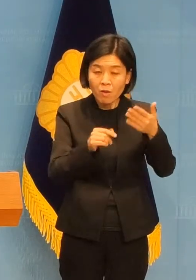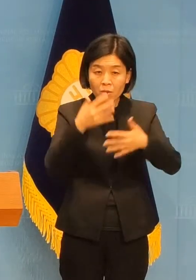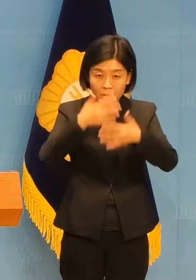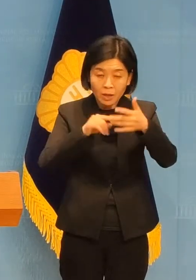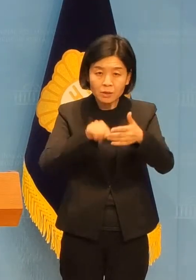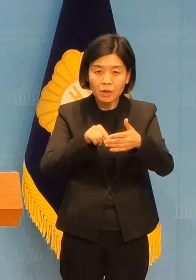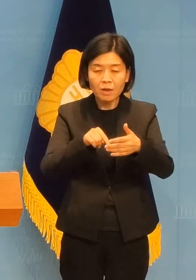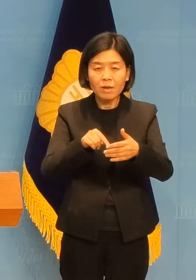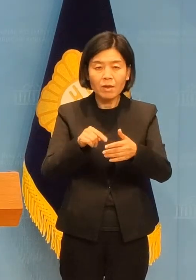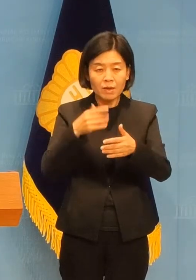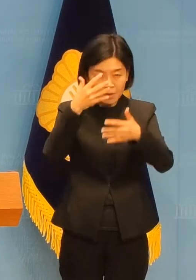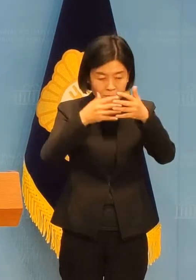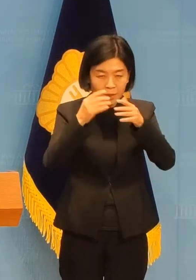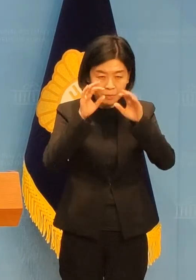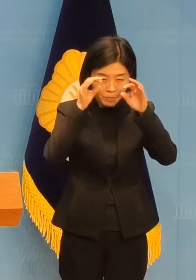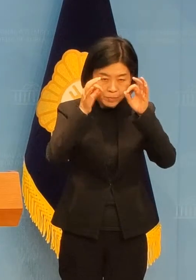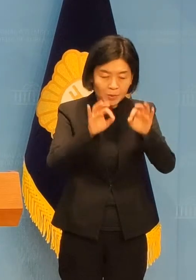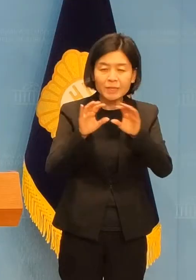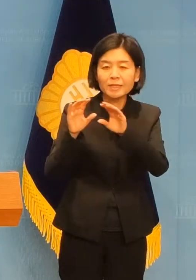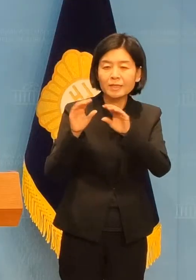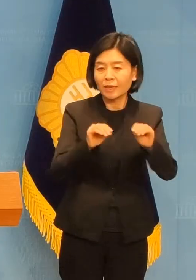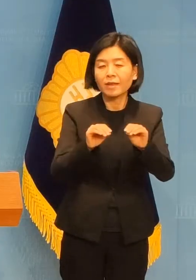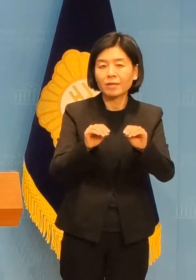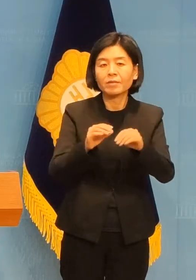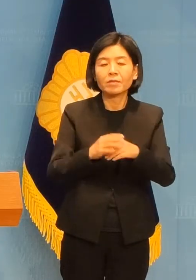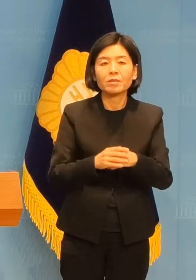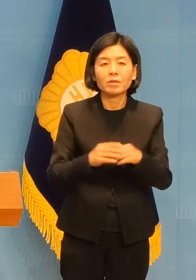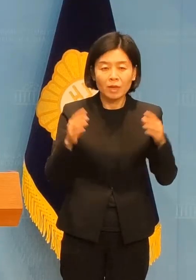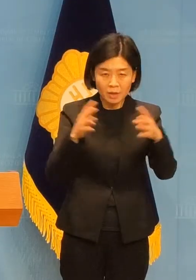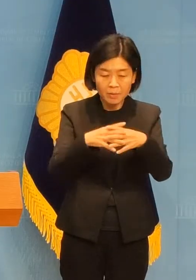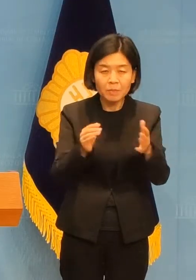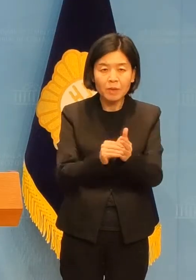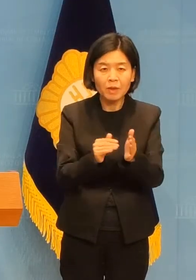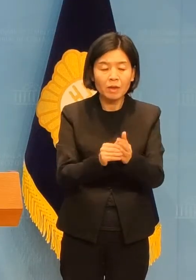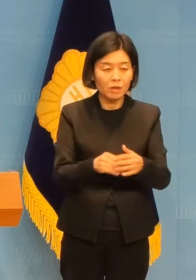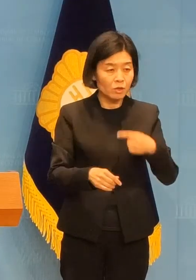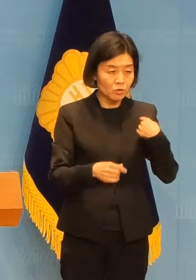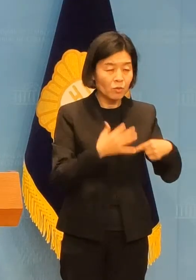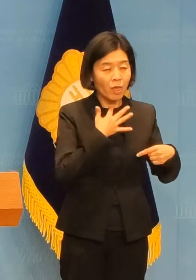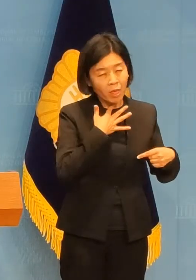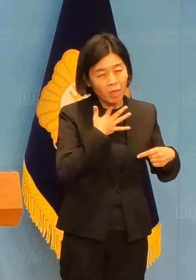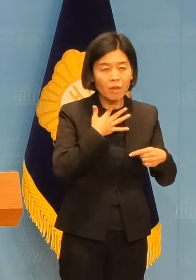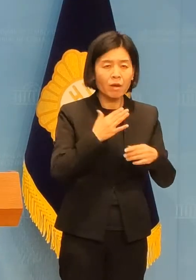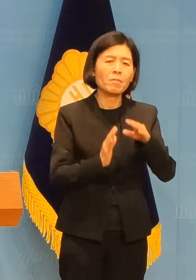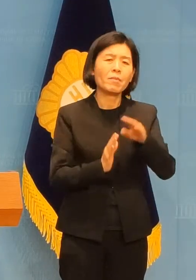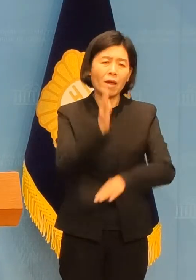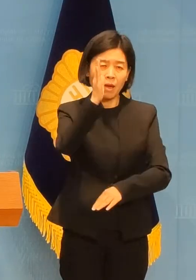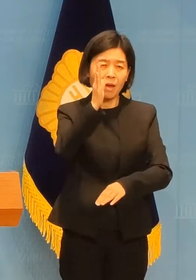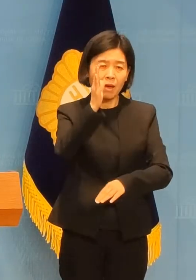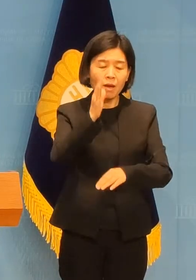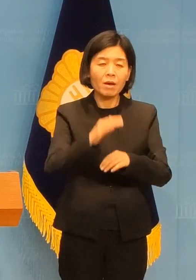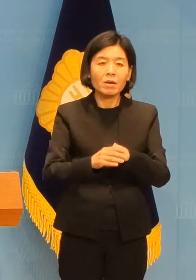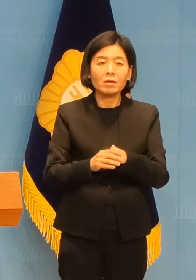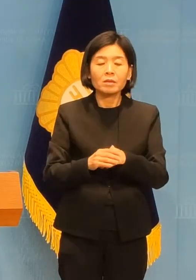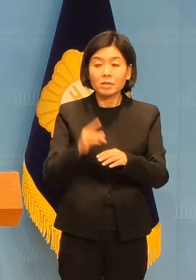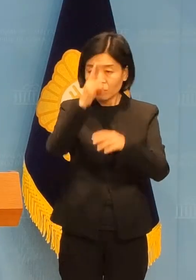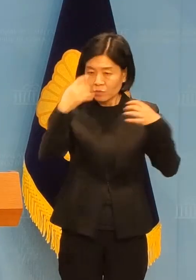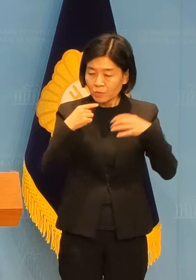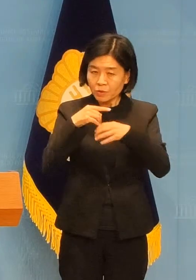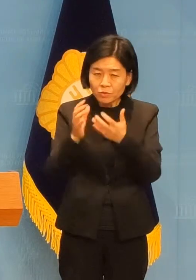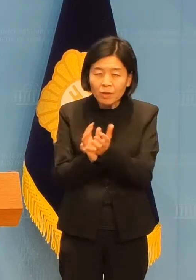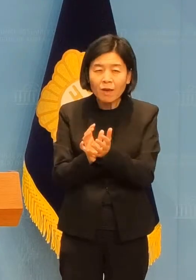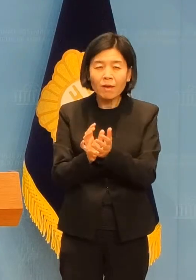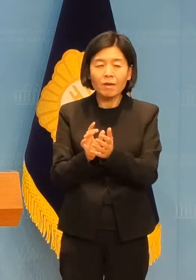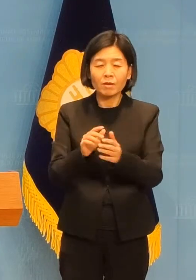합의가 이루어졌습니다. 유튜브 대응 보고입니다. 중국 혐오를 조장하는 내용이 도를 넘어서고 있고 정부와 민주당을 겨냥한